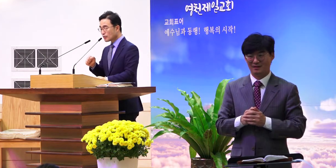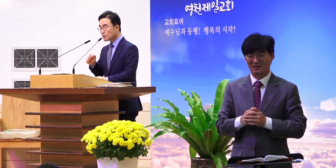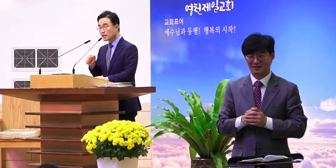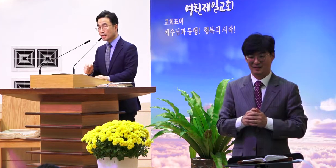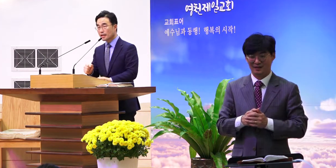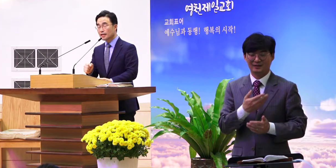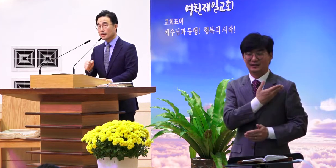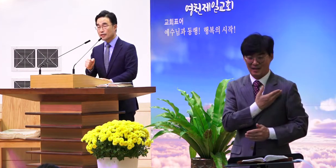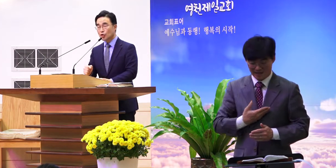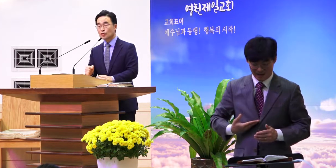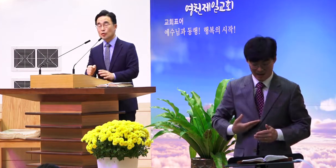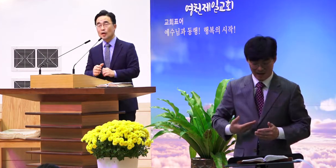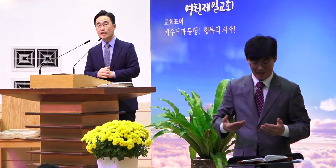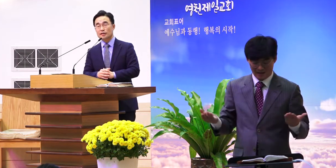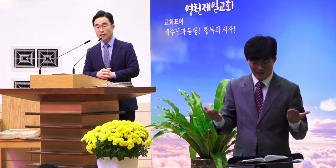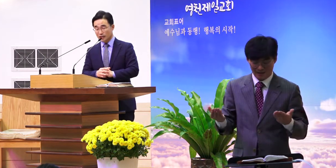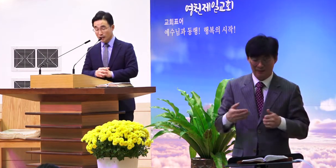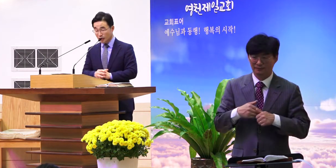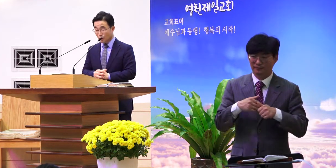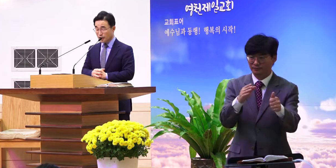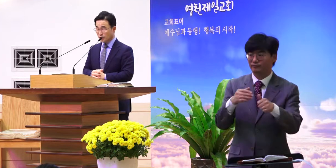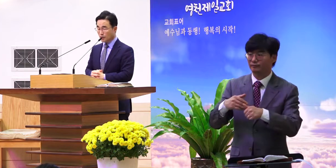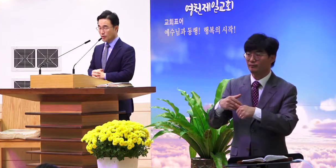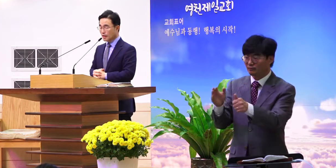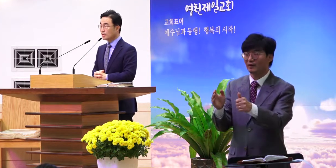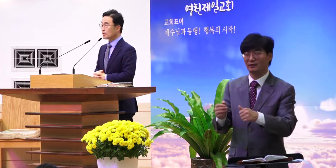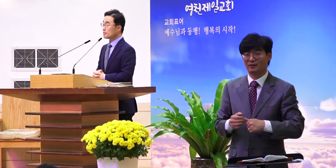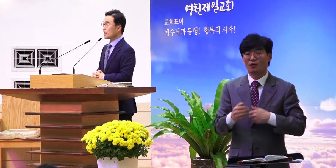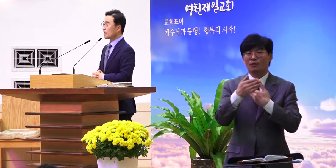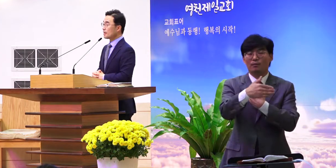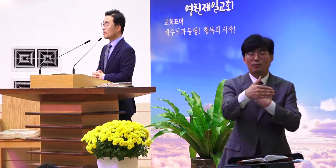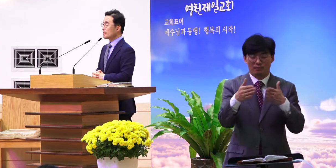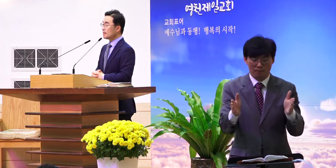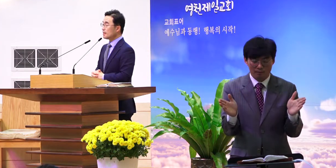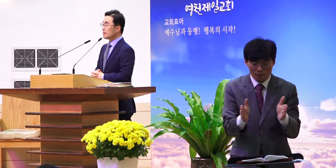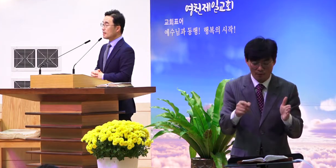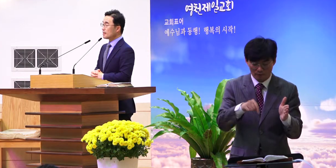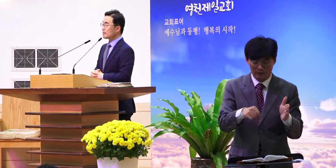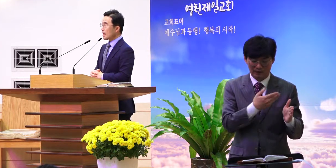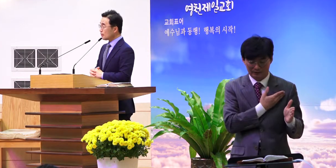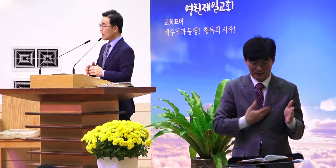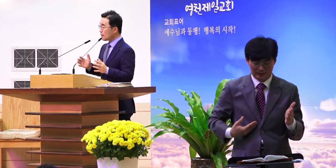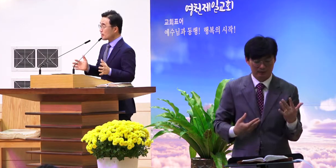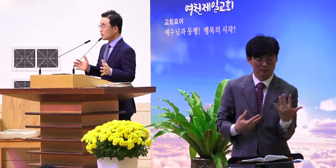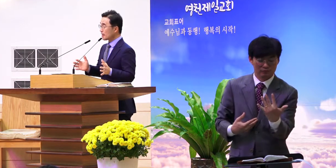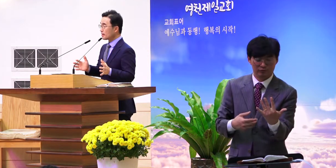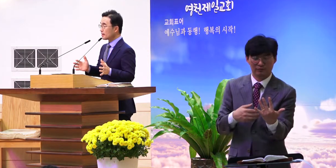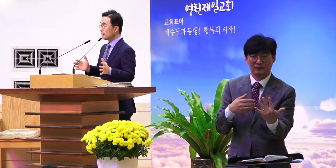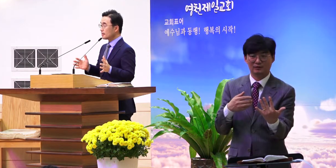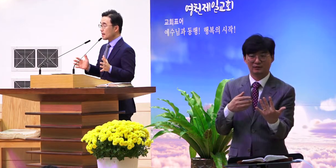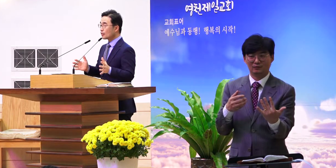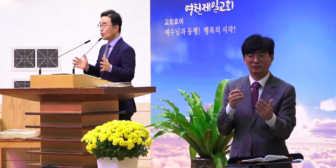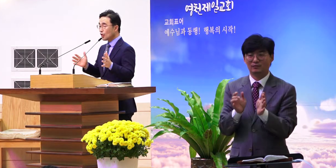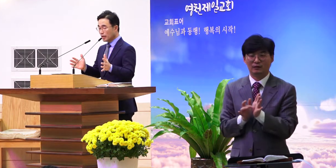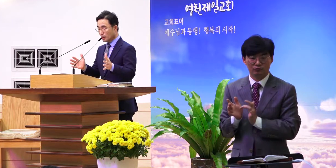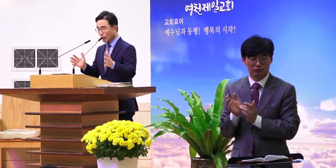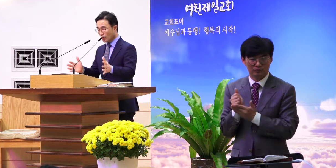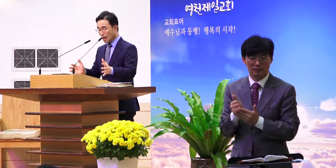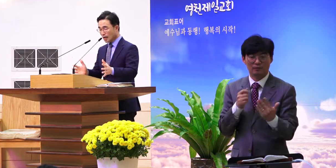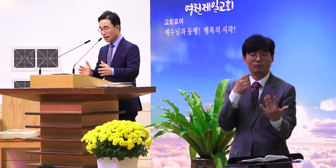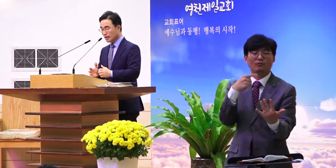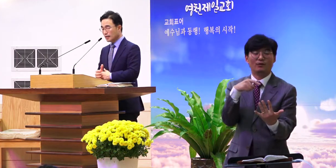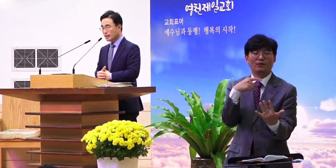그 파송식이 그 좁은 공간에서 이루어지고 있는 것입니다. 짧은 한마디지만 나도